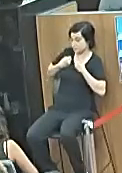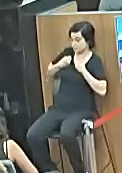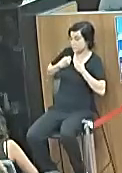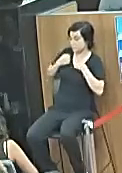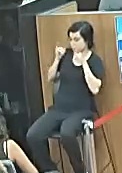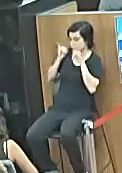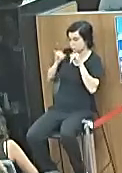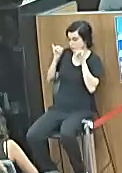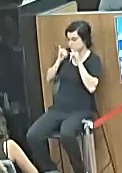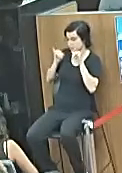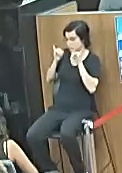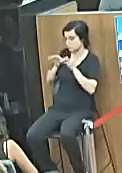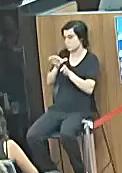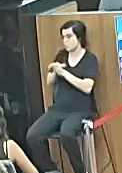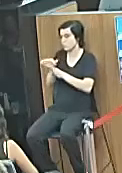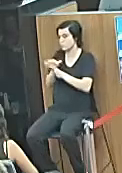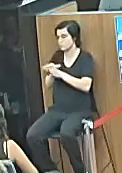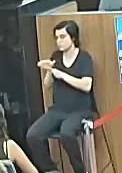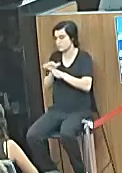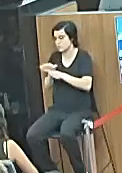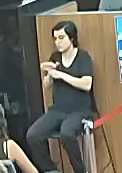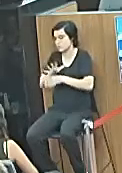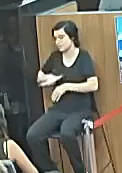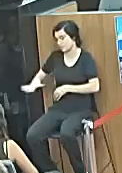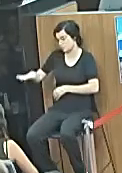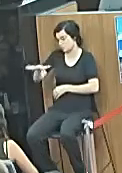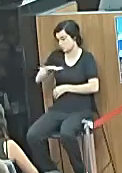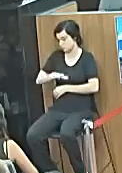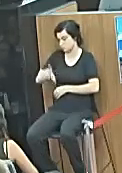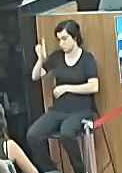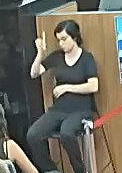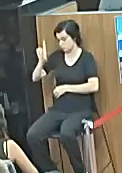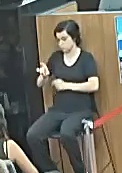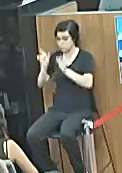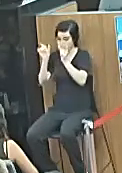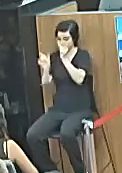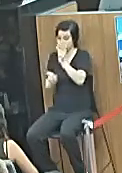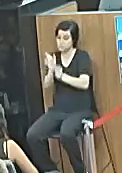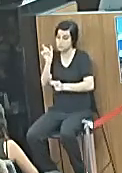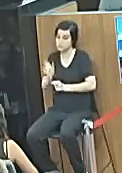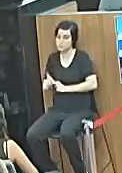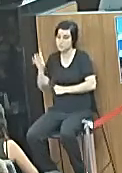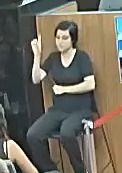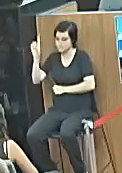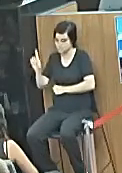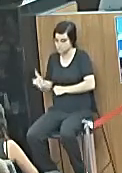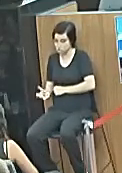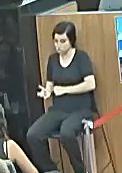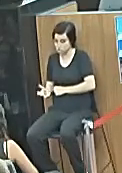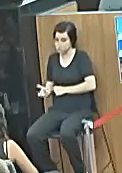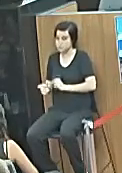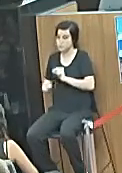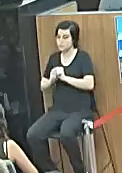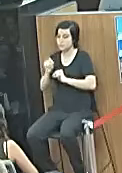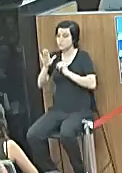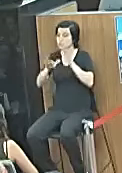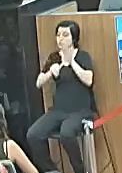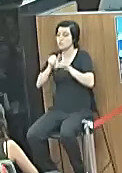comunicado do conselho nacional de defesa dos direitos das pessoas com deficiência o chamamento da 5ª conferência nacional